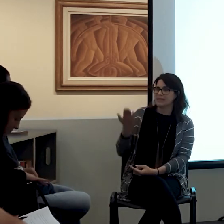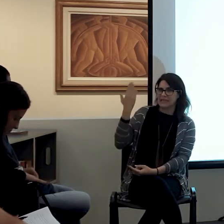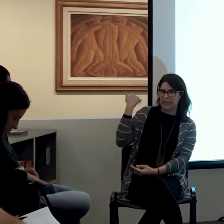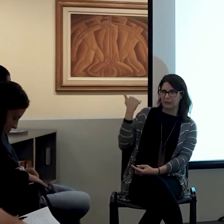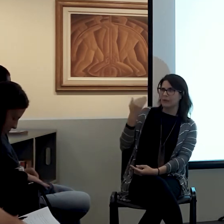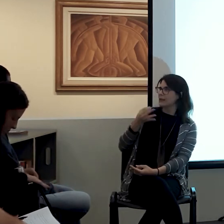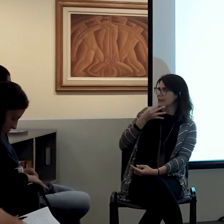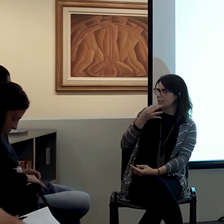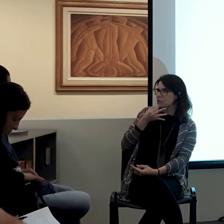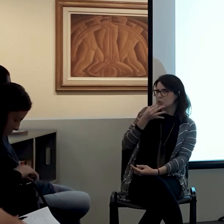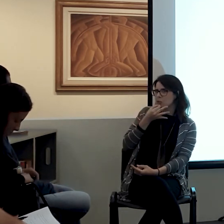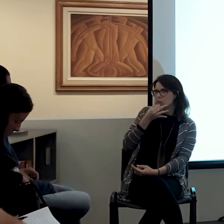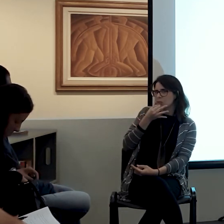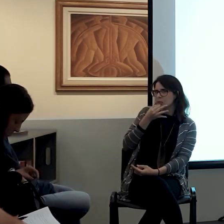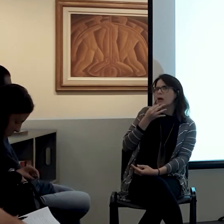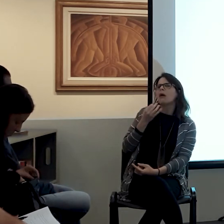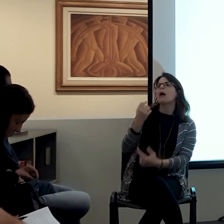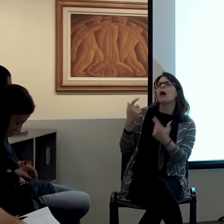Uhum.